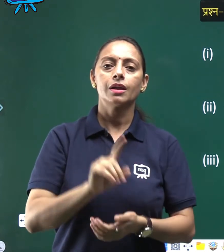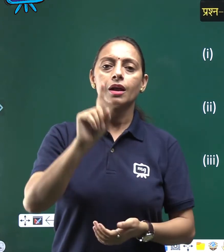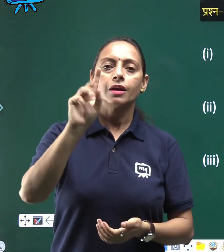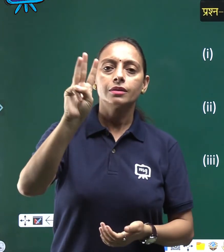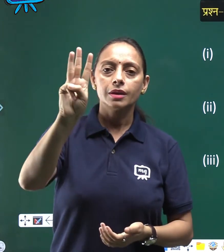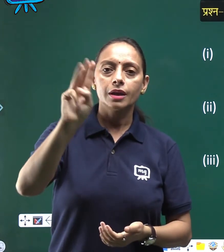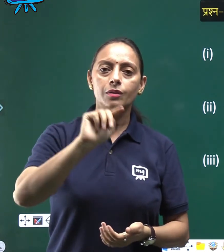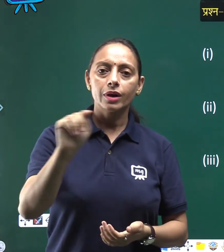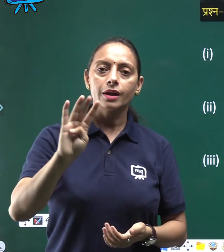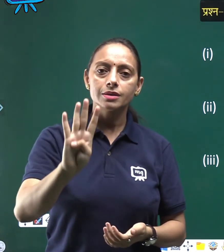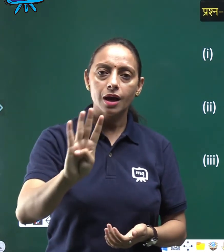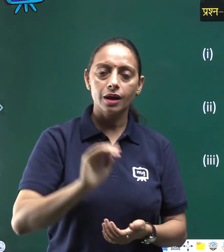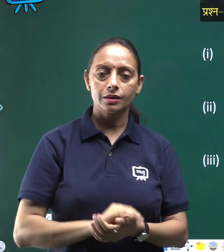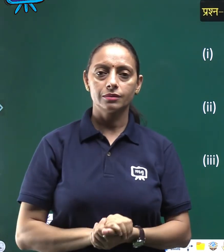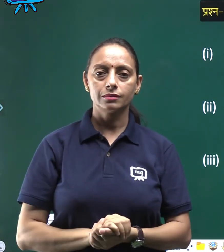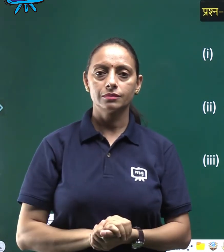3/4